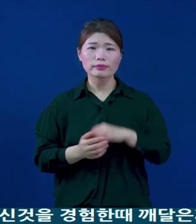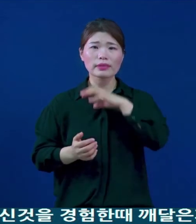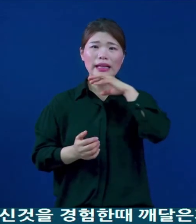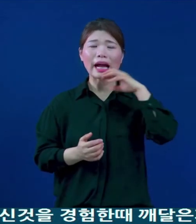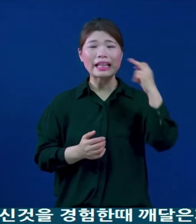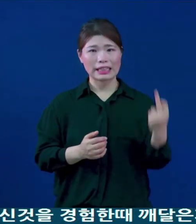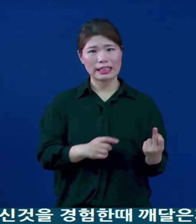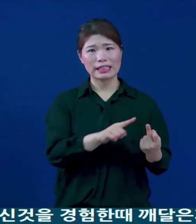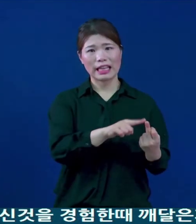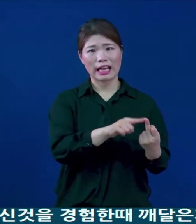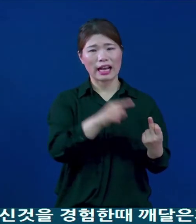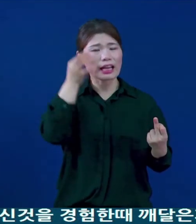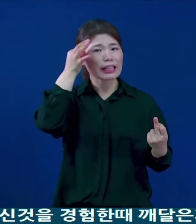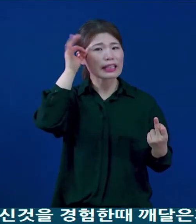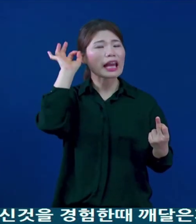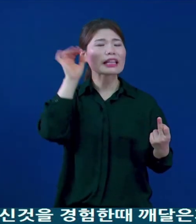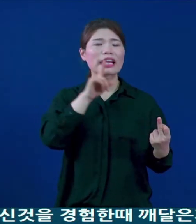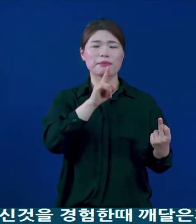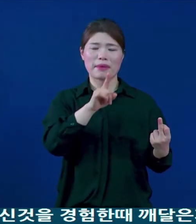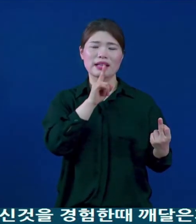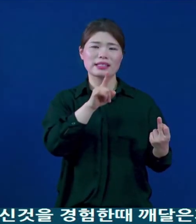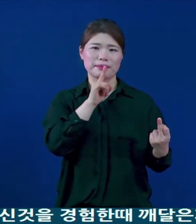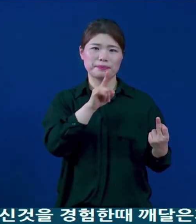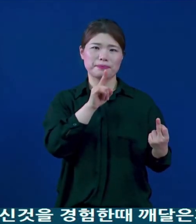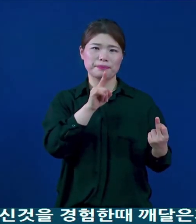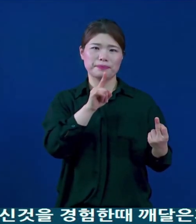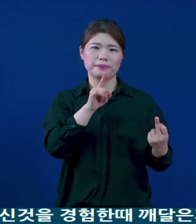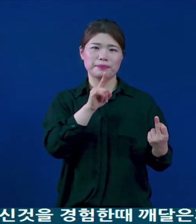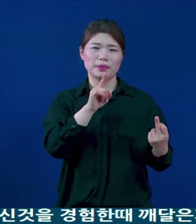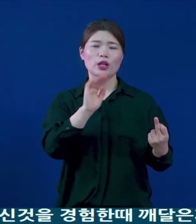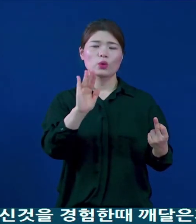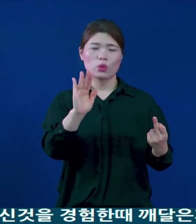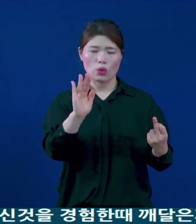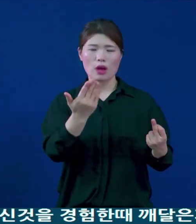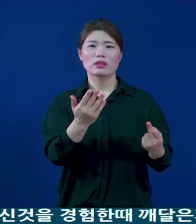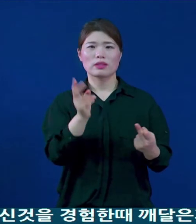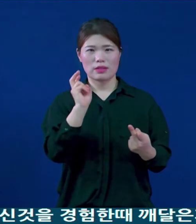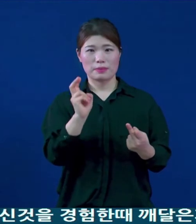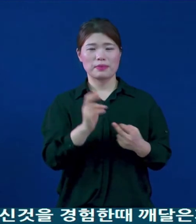안드레가 깨달은 말씀이 되었다는 사실입니다.